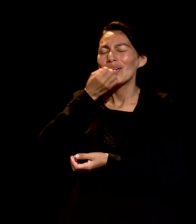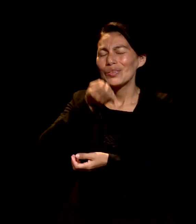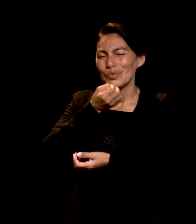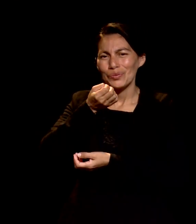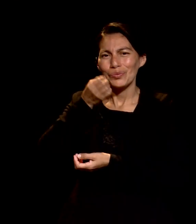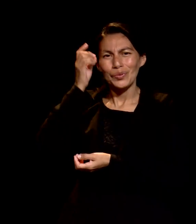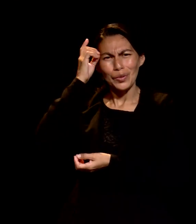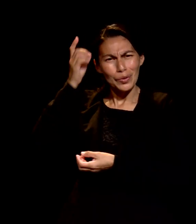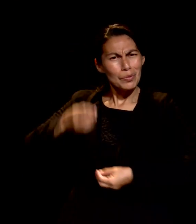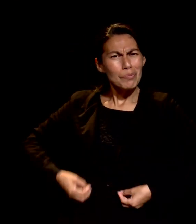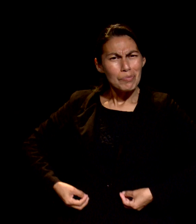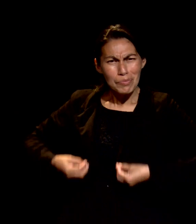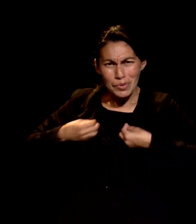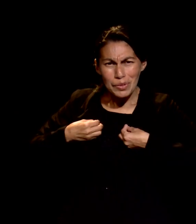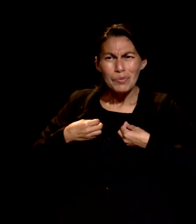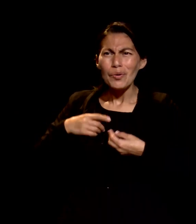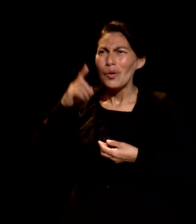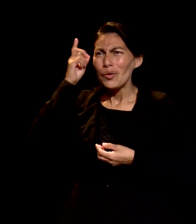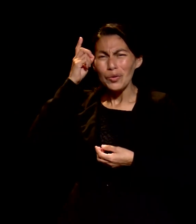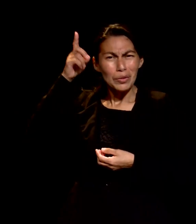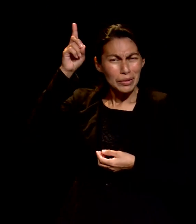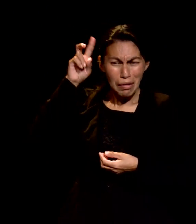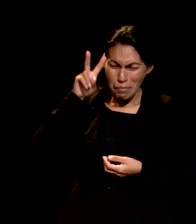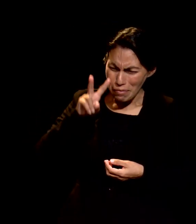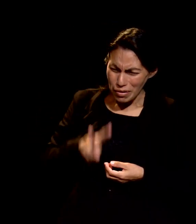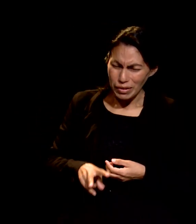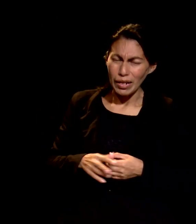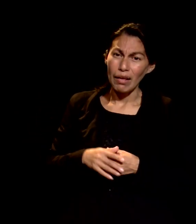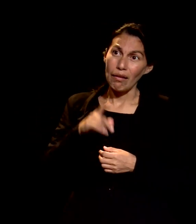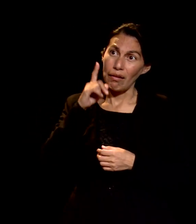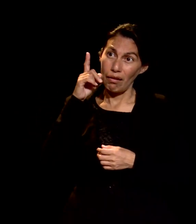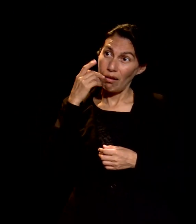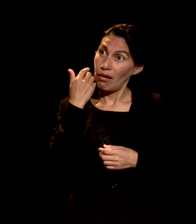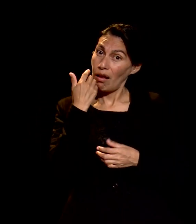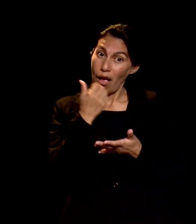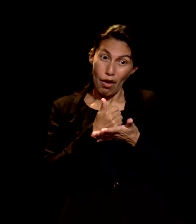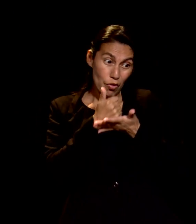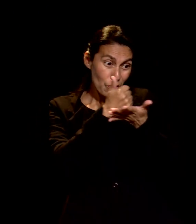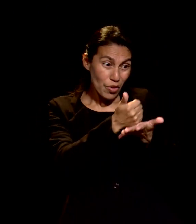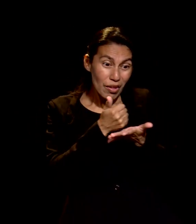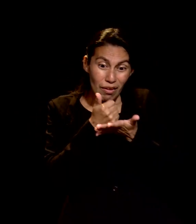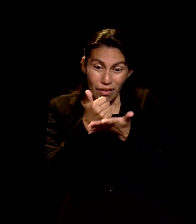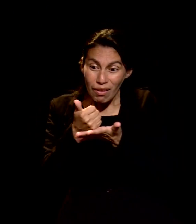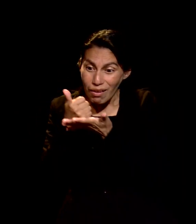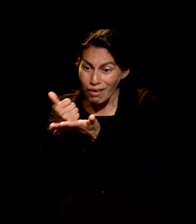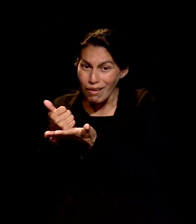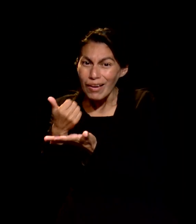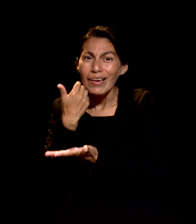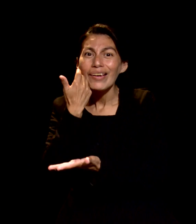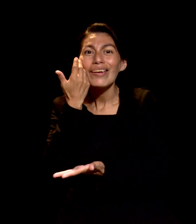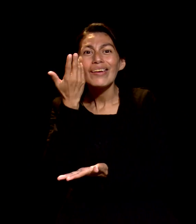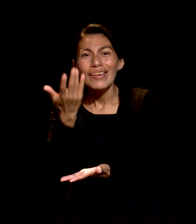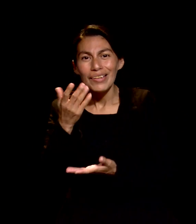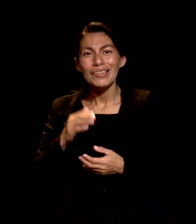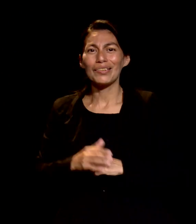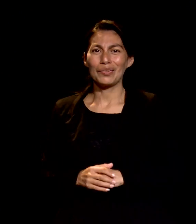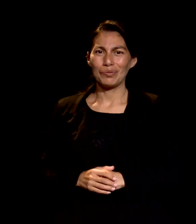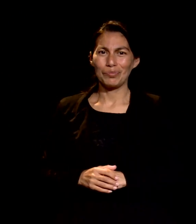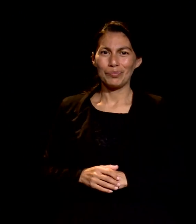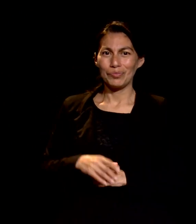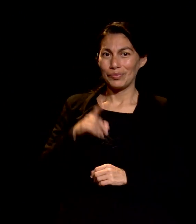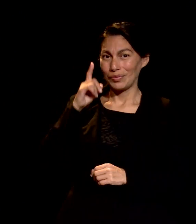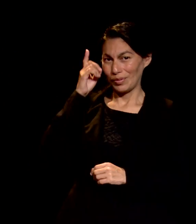con un deseo indecible de poder ayudarte en los caminos para que encuentres el camino